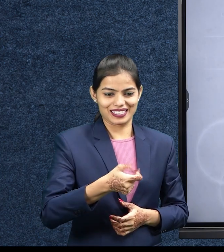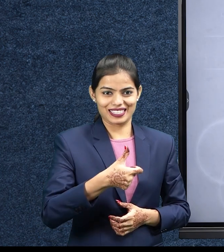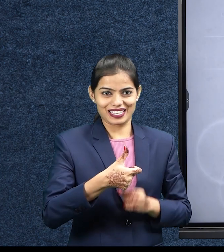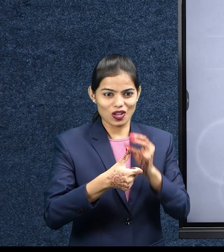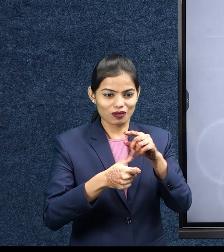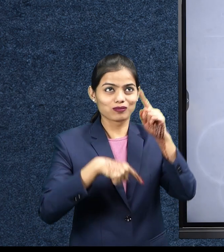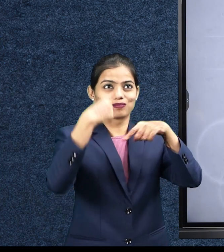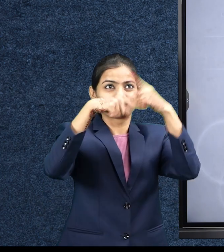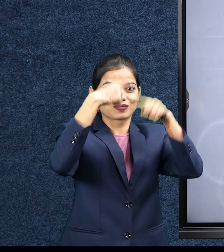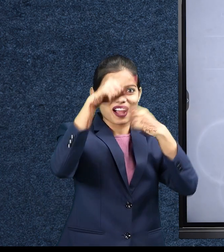संपूर्ण घटना.